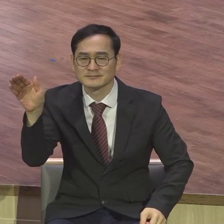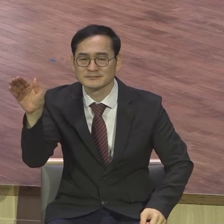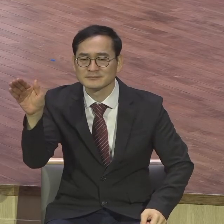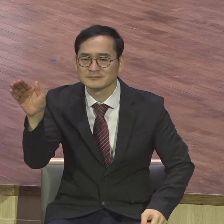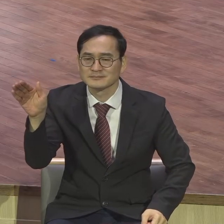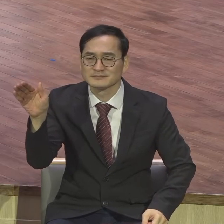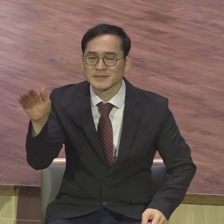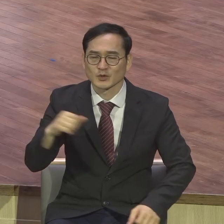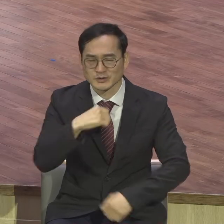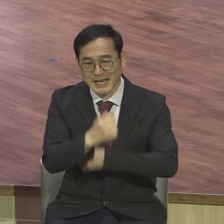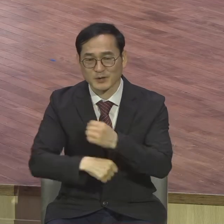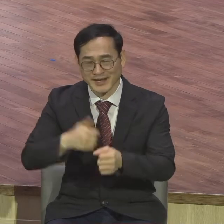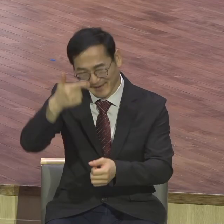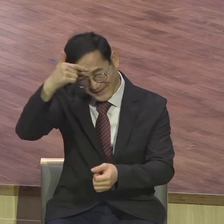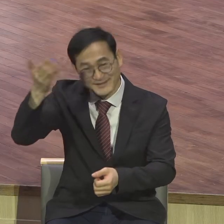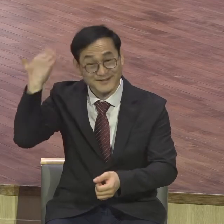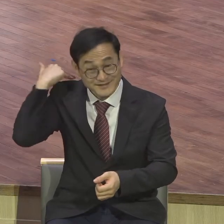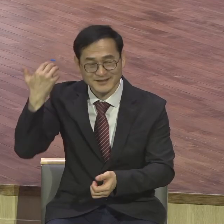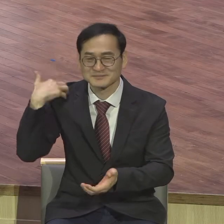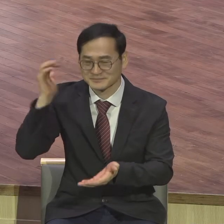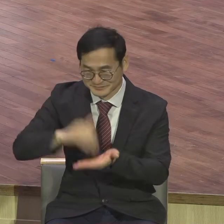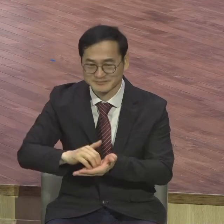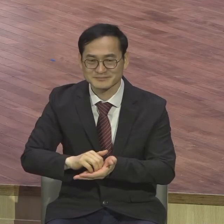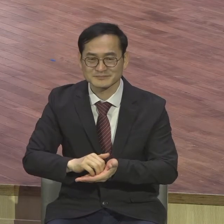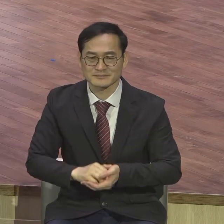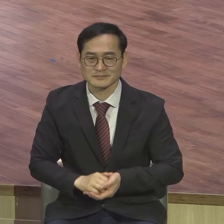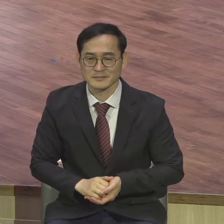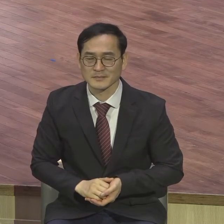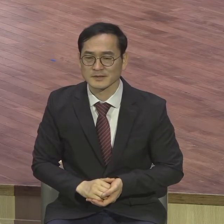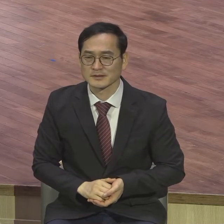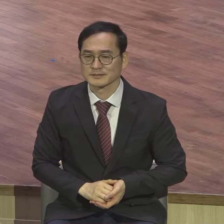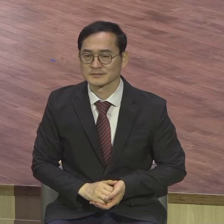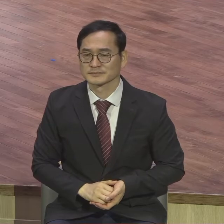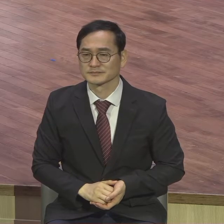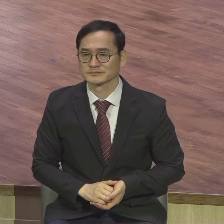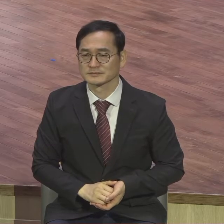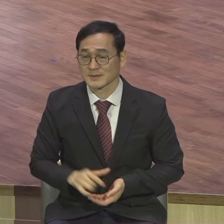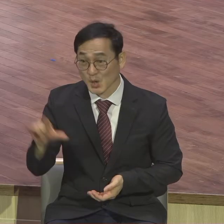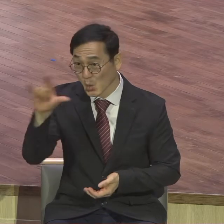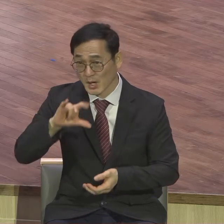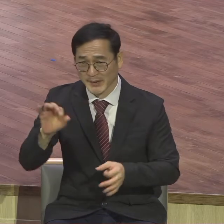방안을 검토하고 있습니다. 평생 코로나 같이 가는 거다.